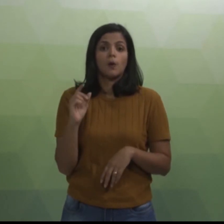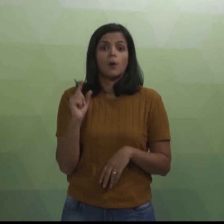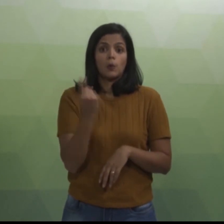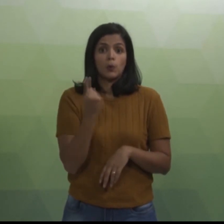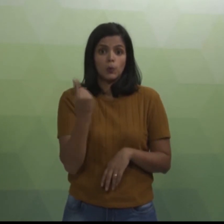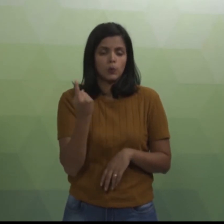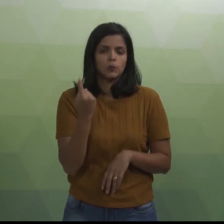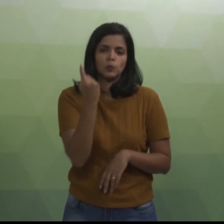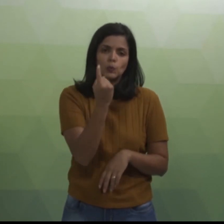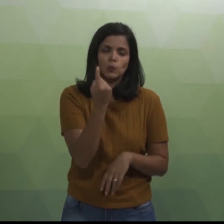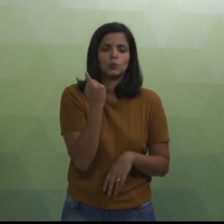Isso as pessoas do plural.